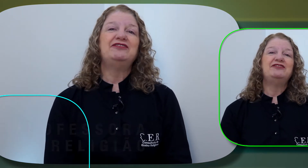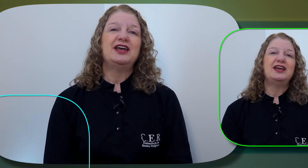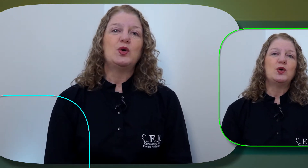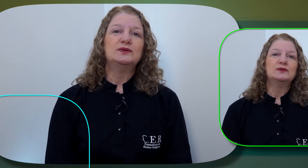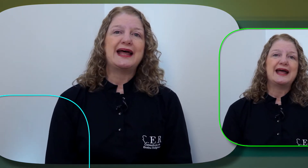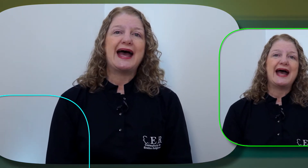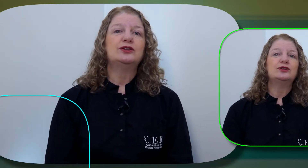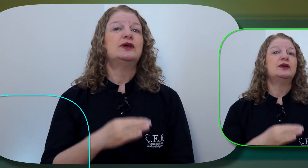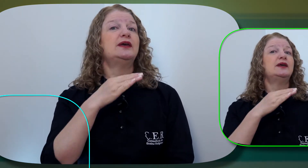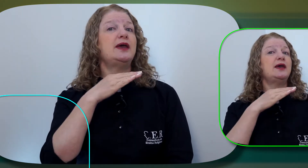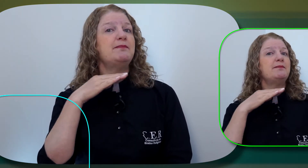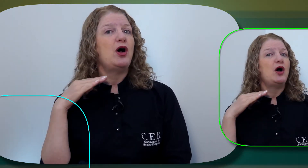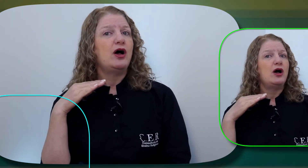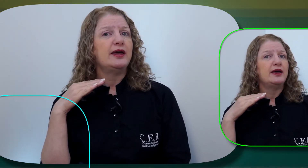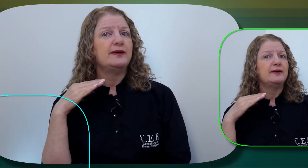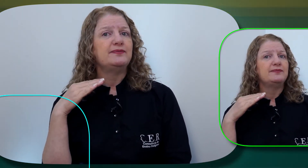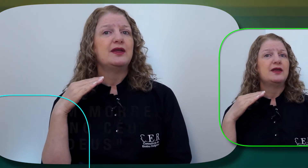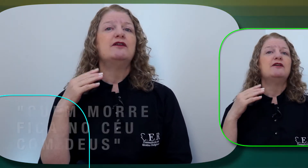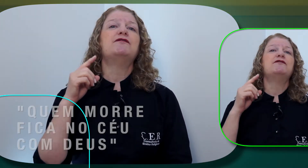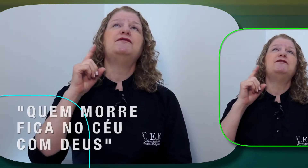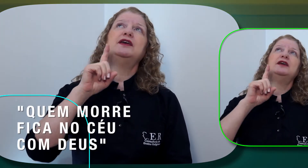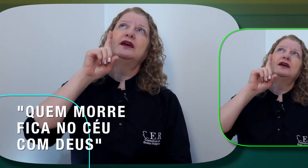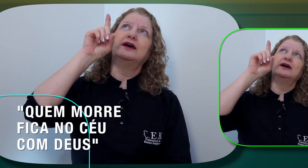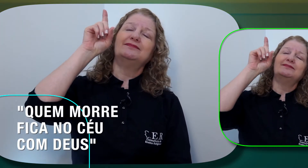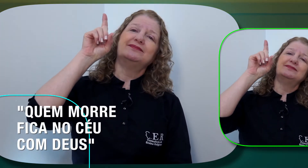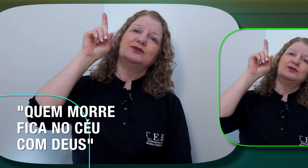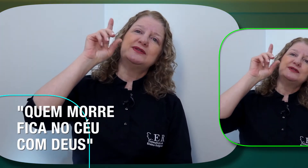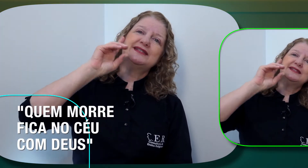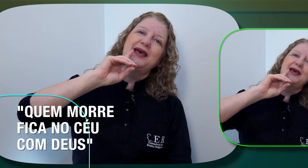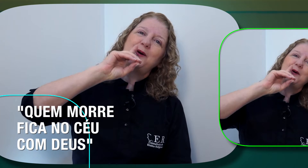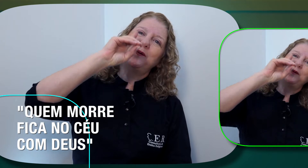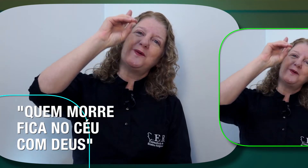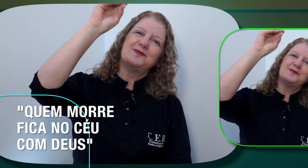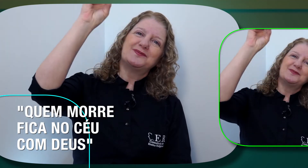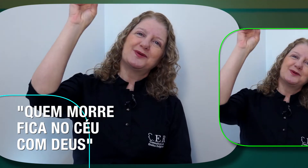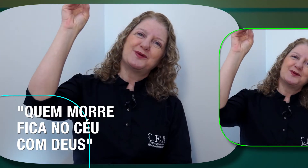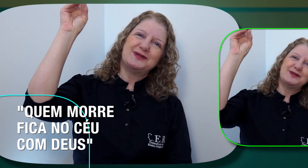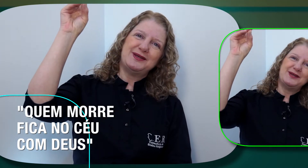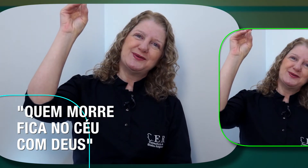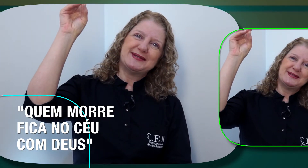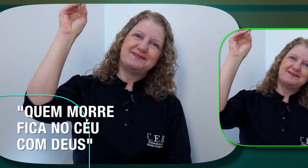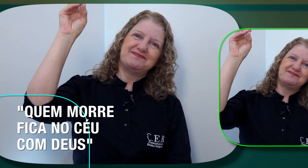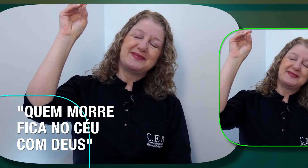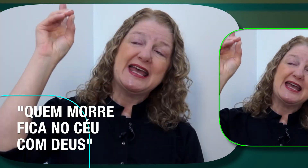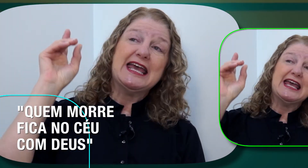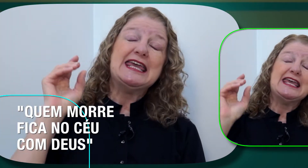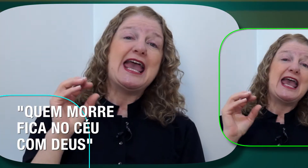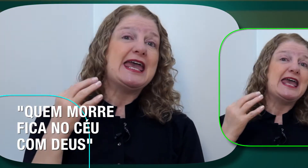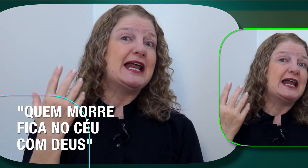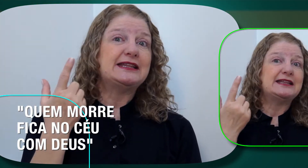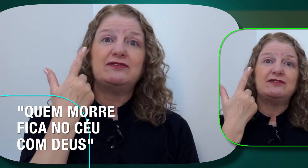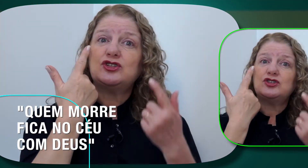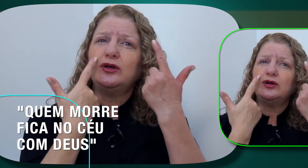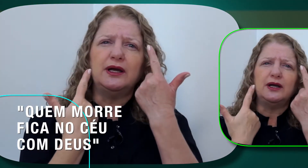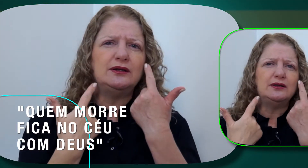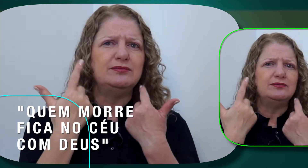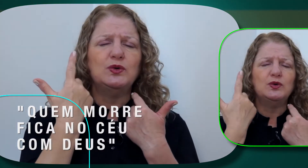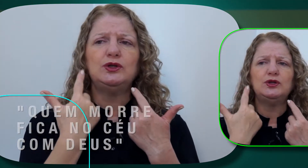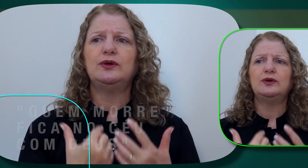havia contado que quem morre fica no céu com Deus. E aí ela estava chorando muito, e